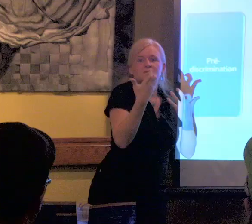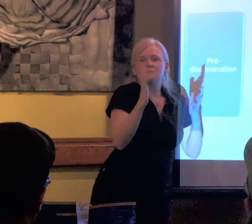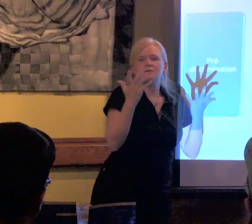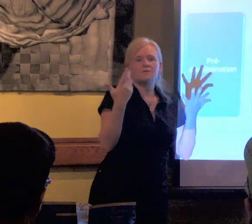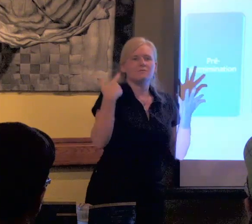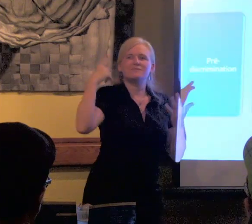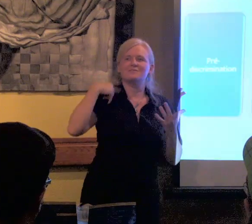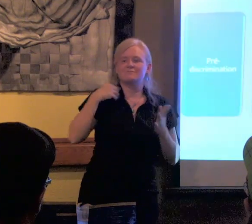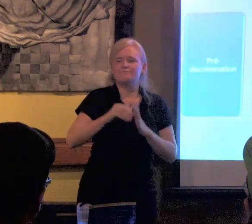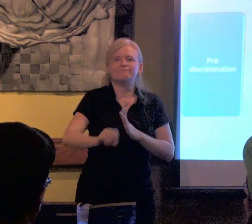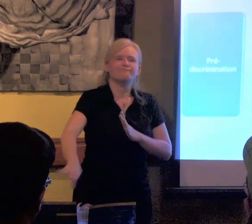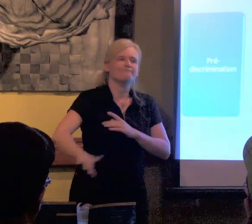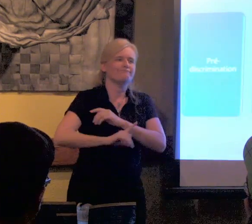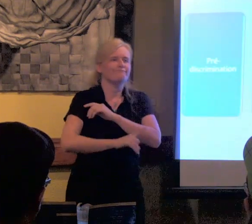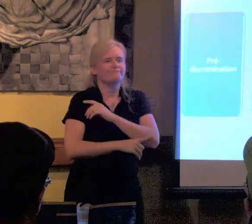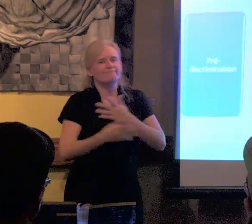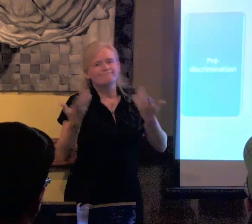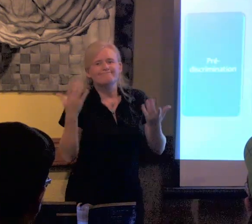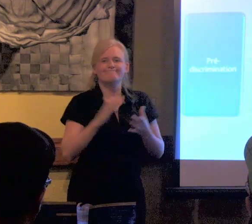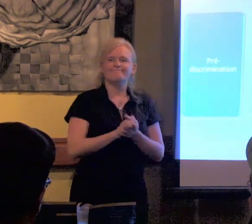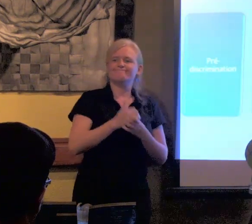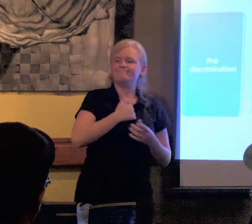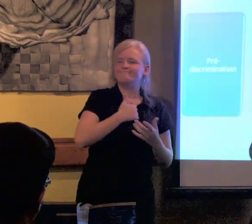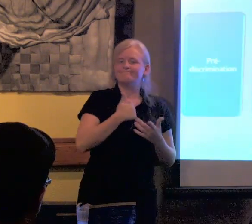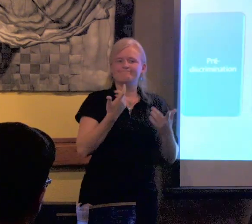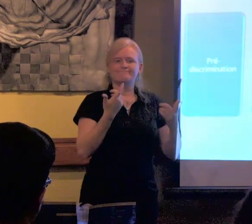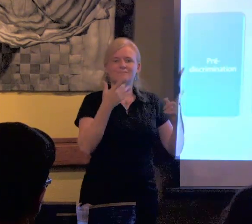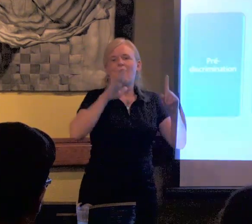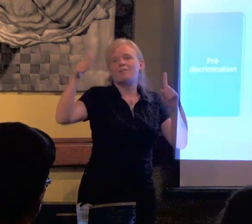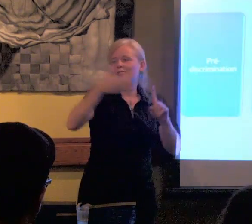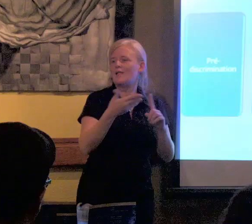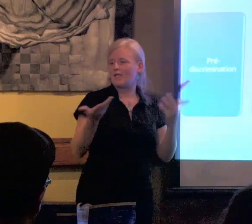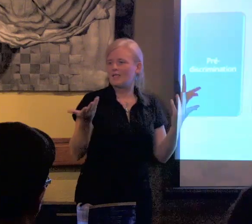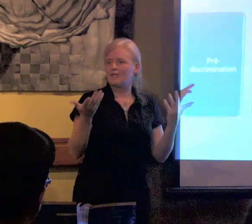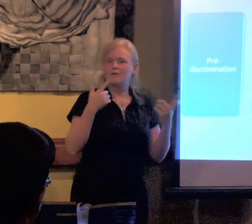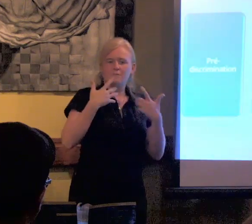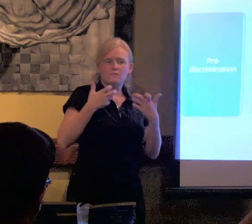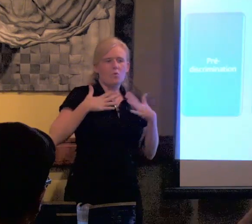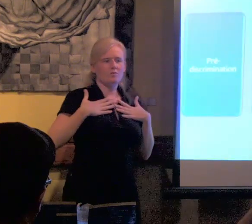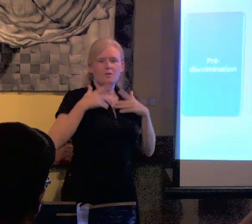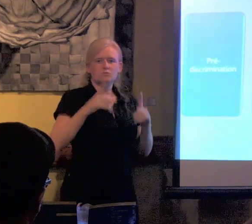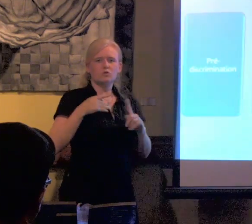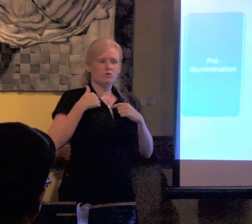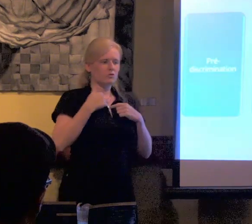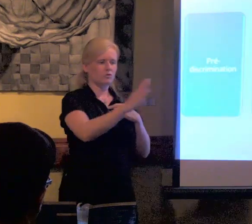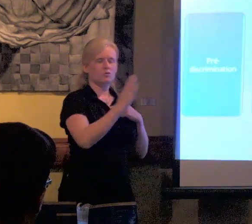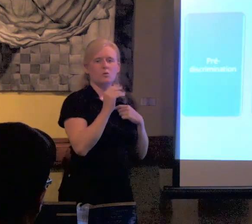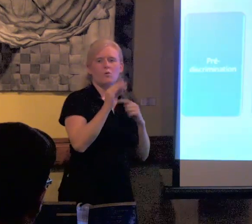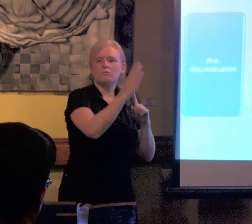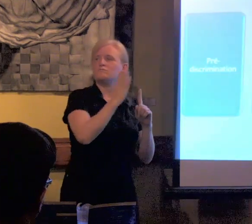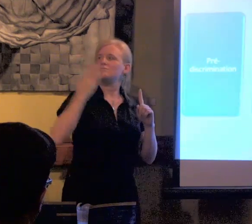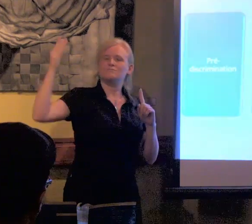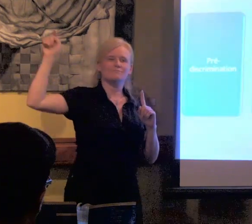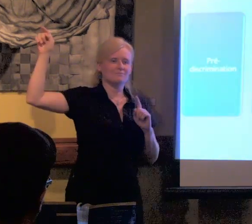savoir que son CV doit être rejeté. Alors, c'est une forme de discrimination indirecte parce qu'elle ne se fait pas directement face